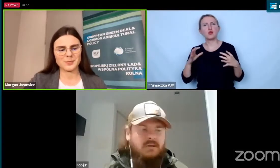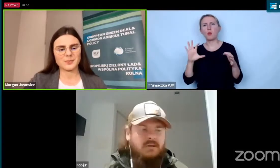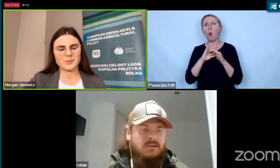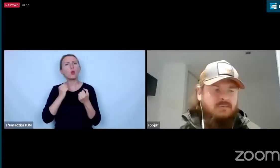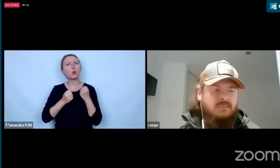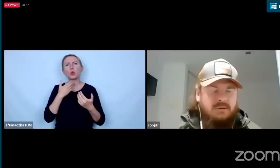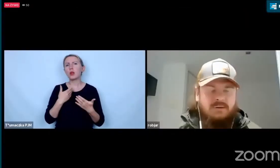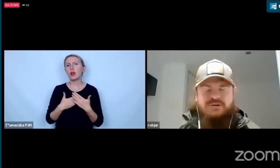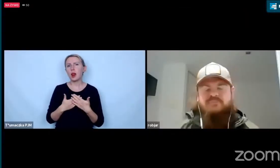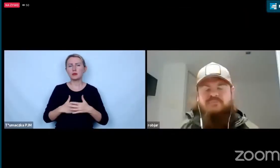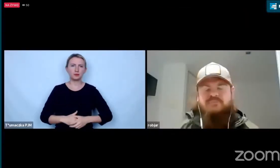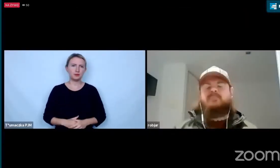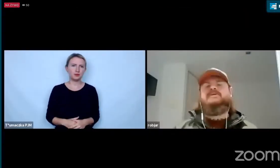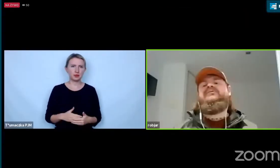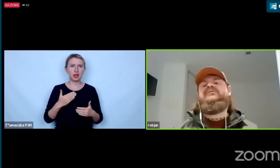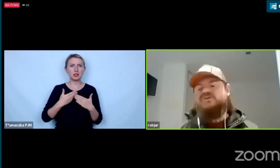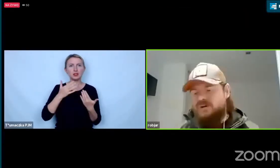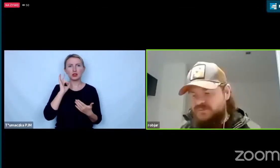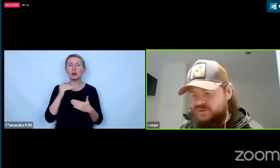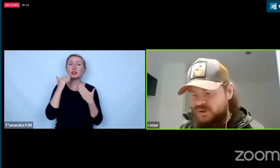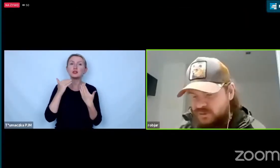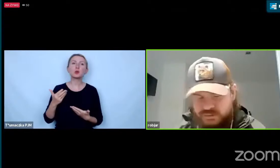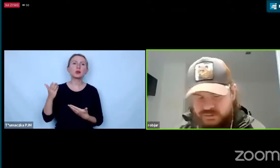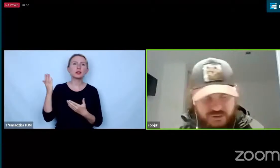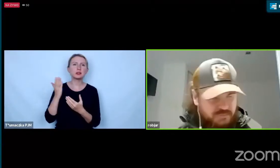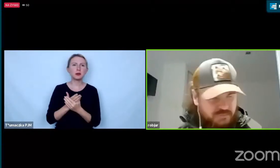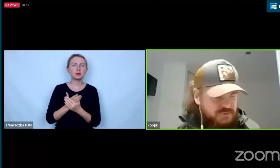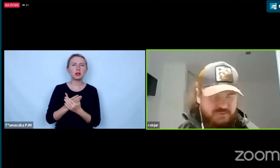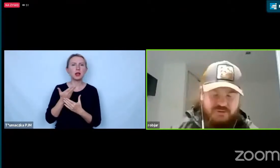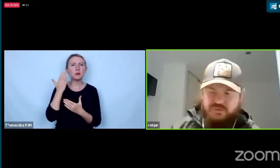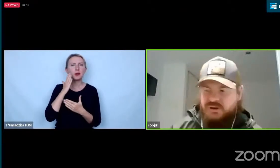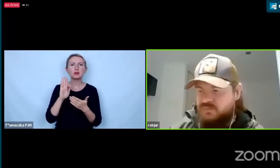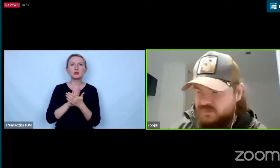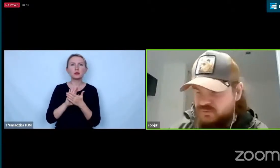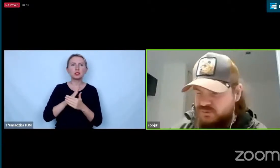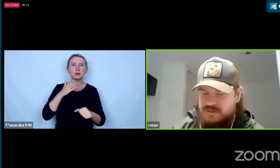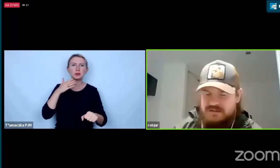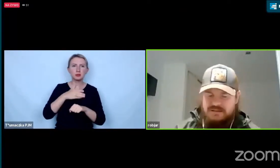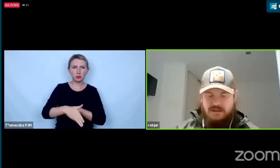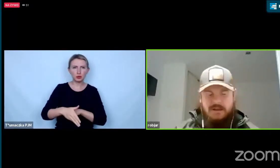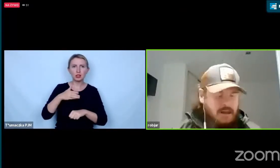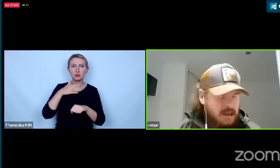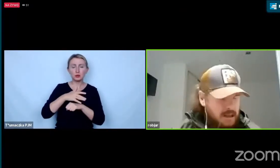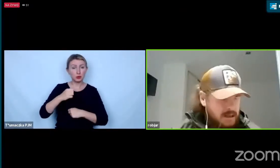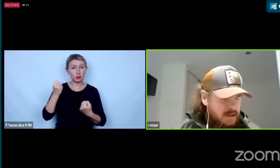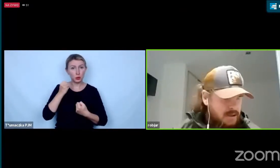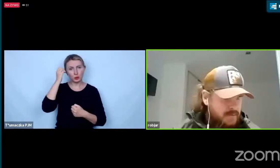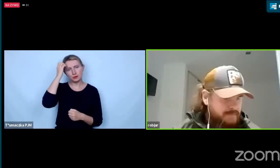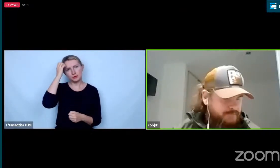Dzień dobry Państwu dziękuję za zaproszenie jednocześnie przepraszam za spóźnienie bo spóźniłem się znacznie